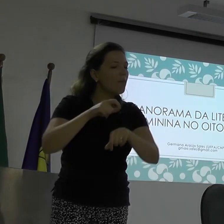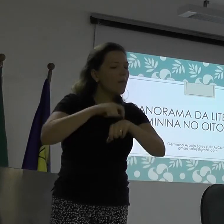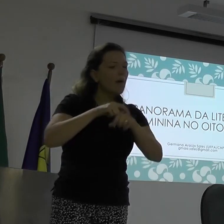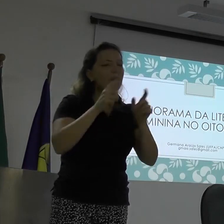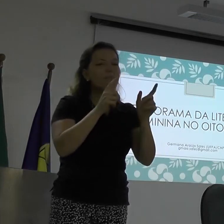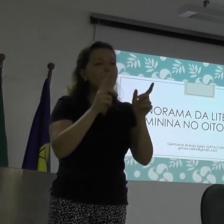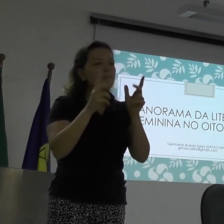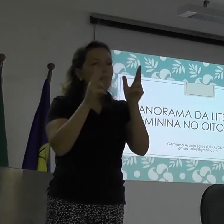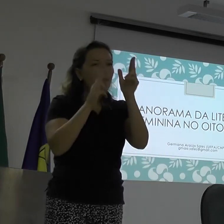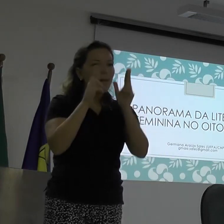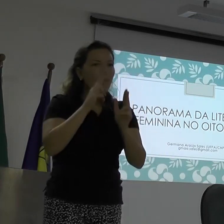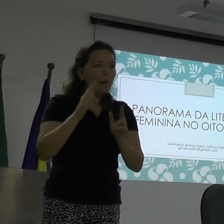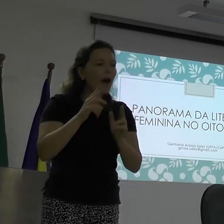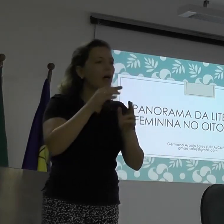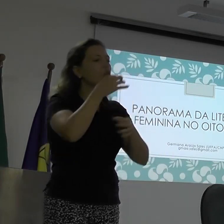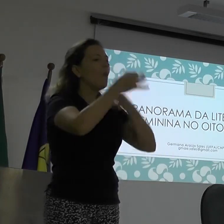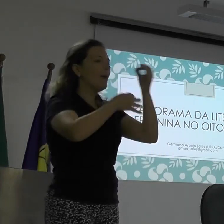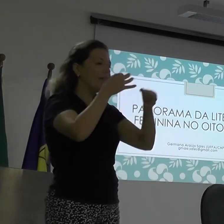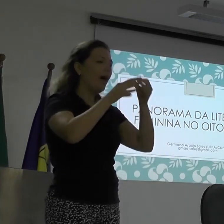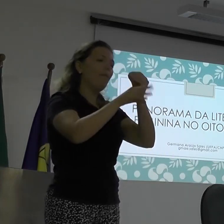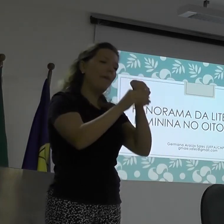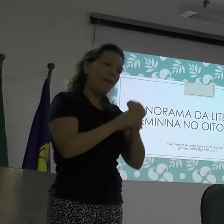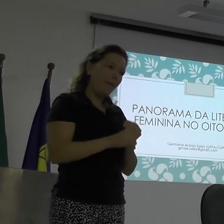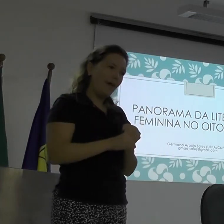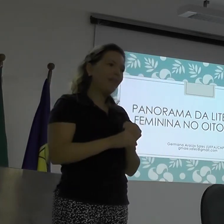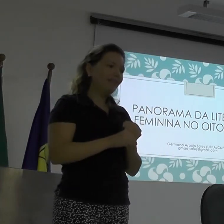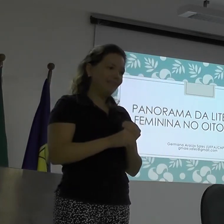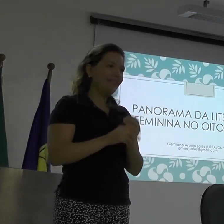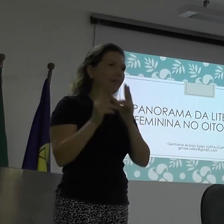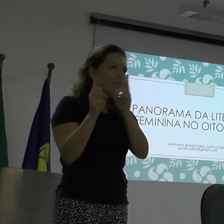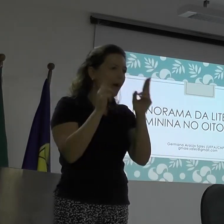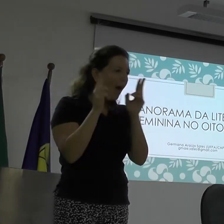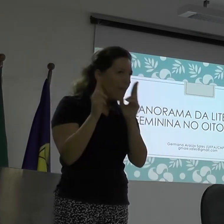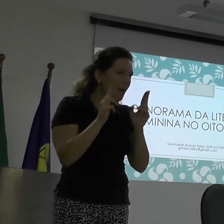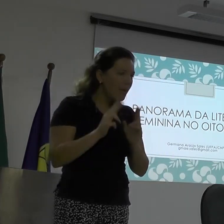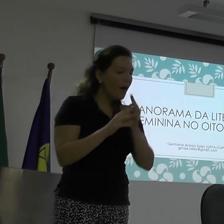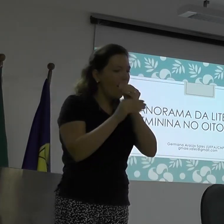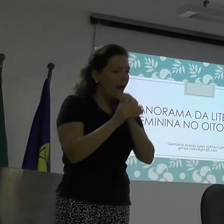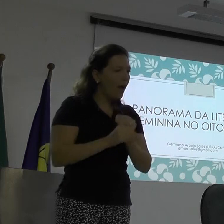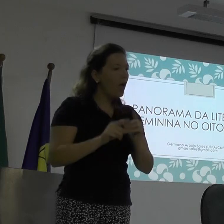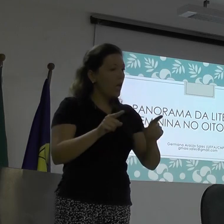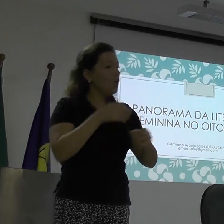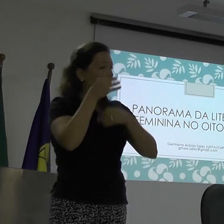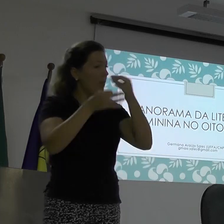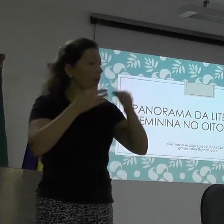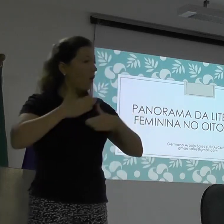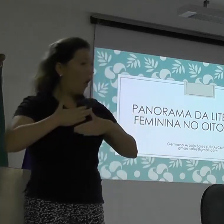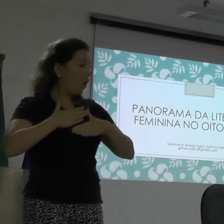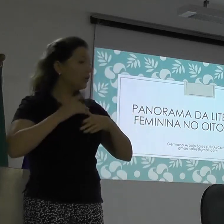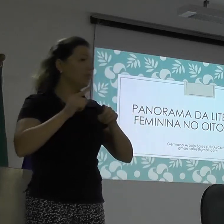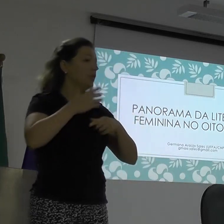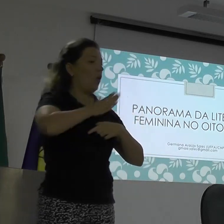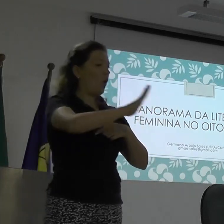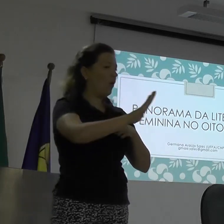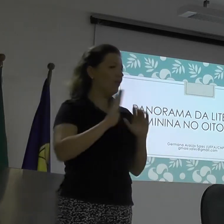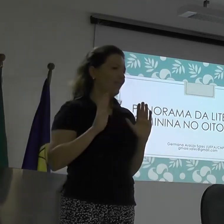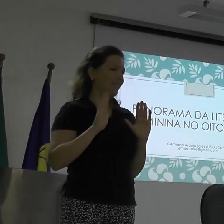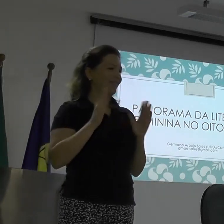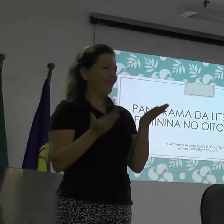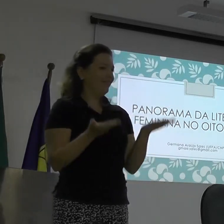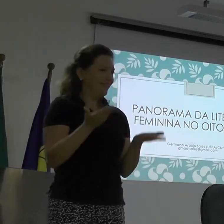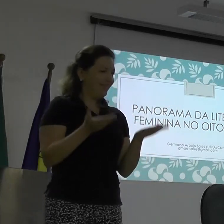vai comentar. E ele comenta, né? Ele comenta tanto o que ele gosta como o que ele não gosta, da maneira como ele